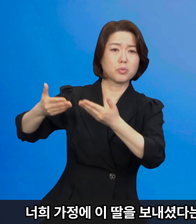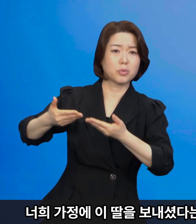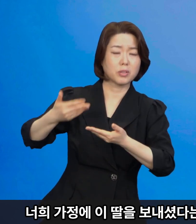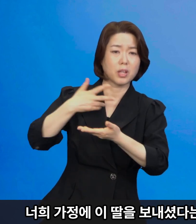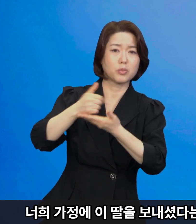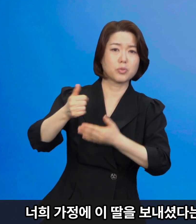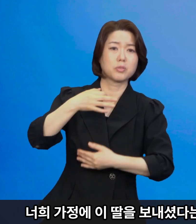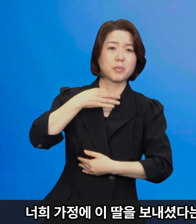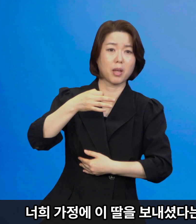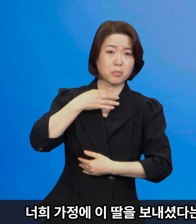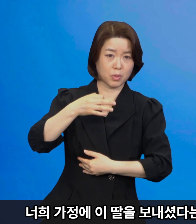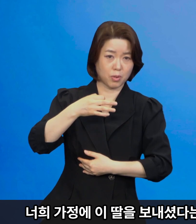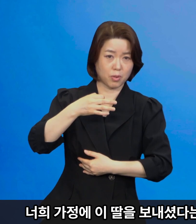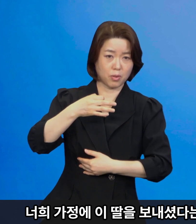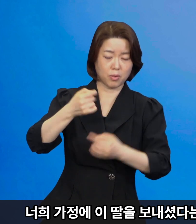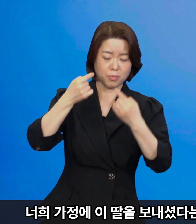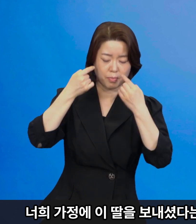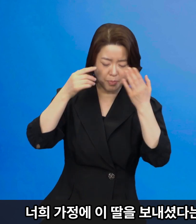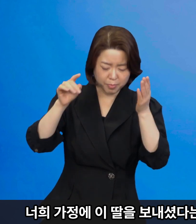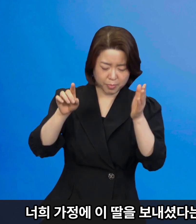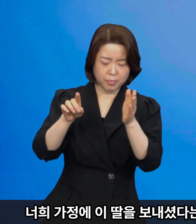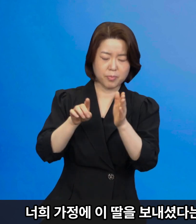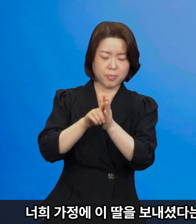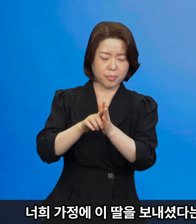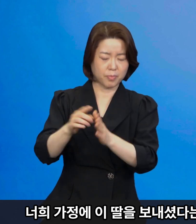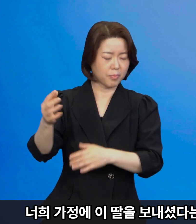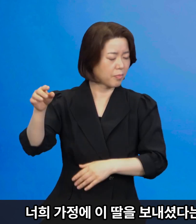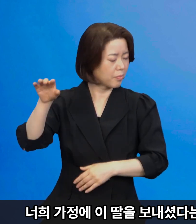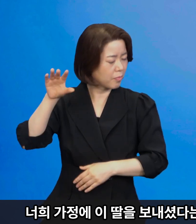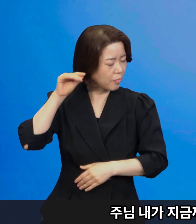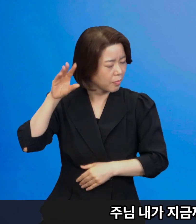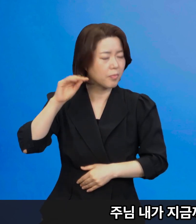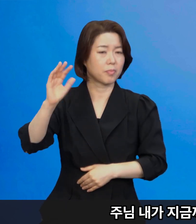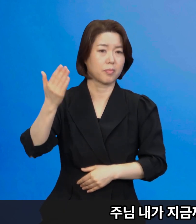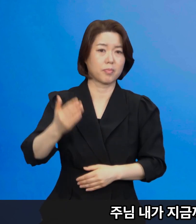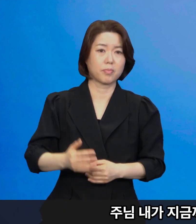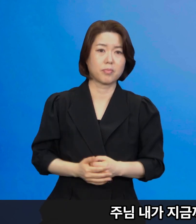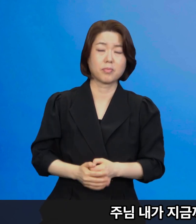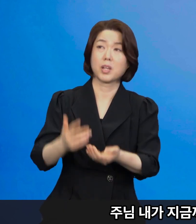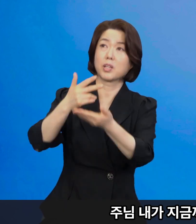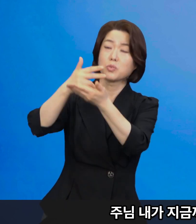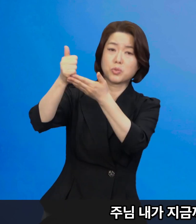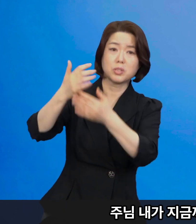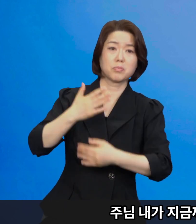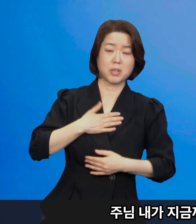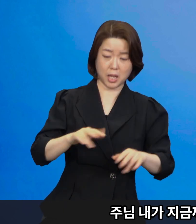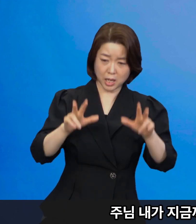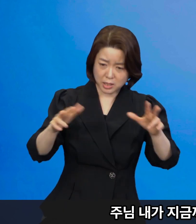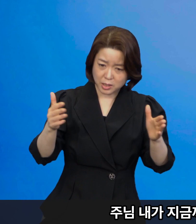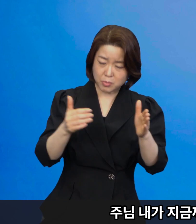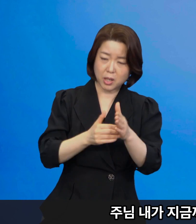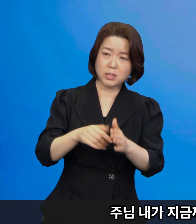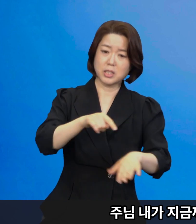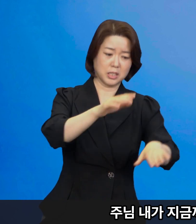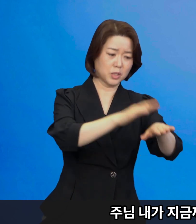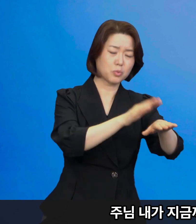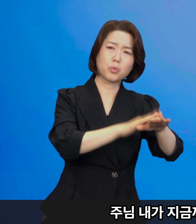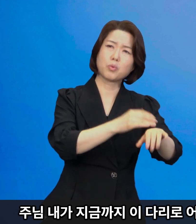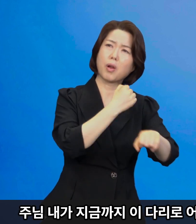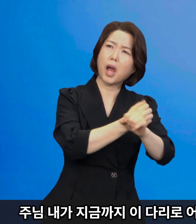주님의 음성이 확실히 들려졌습니다. 주님, 내가 지금까지 이 손으로 뭐